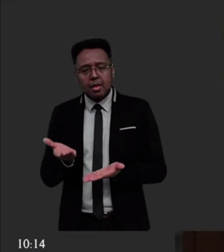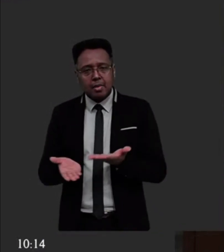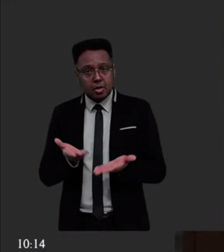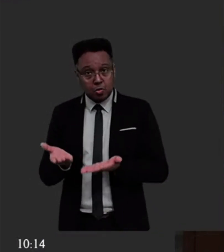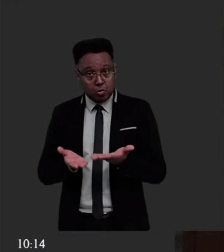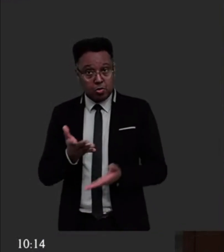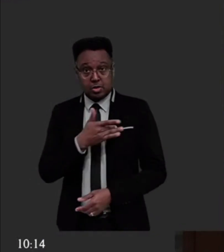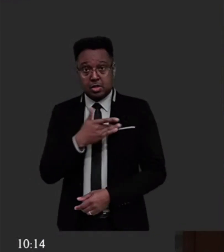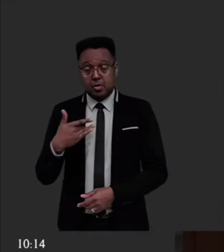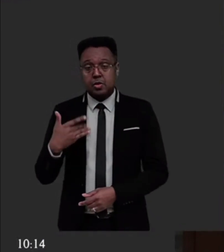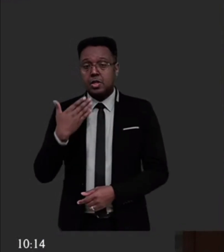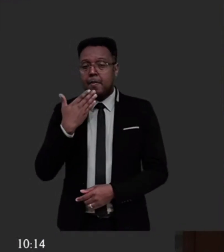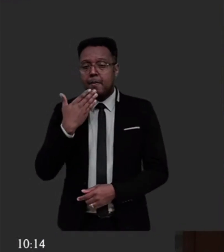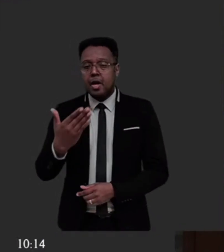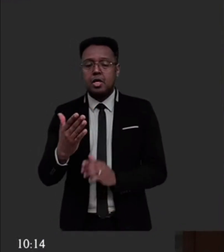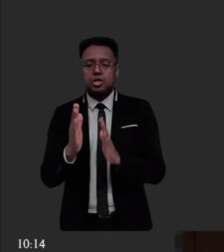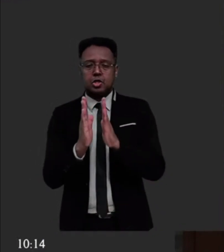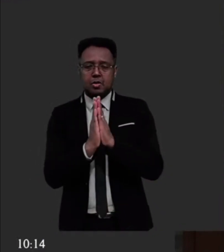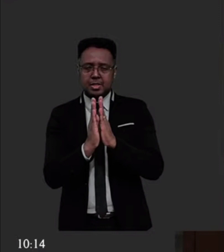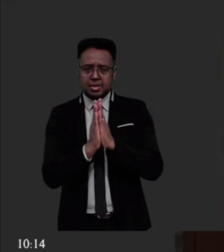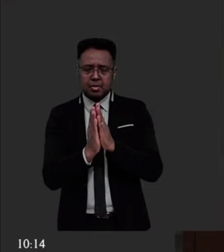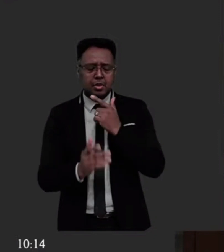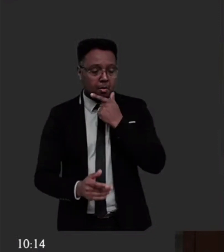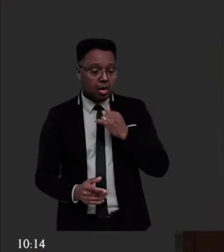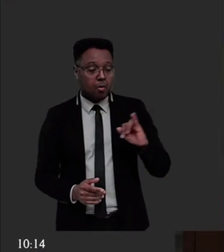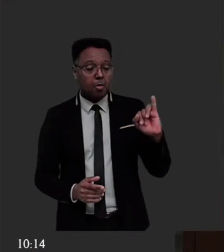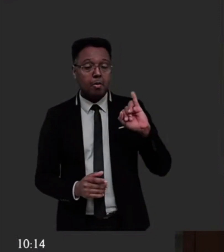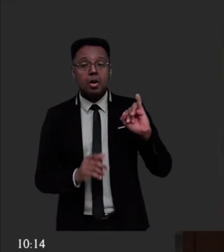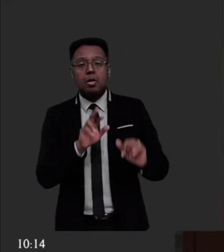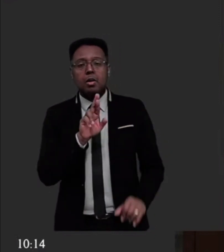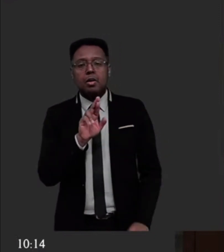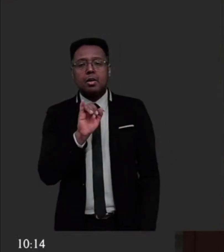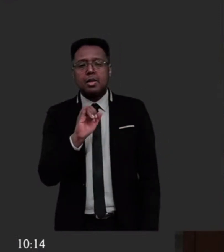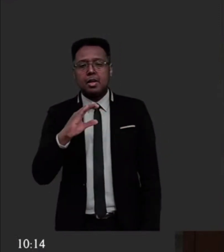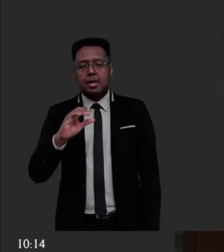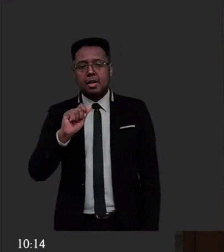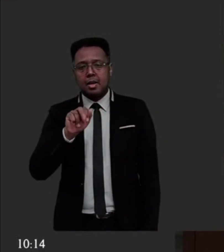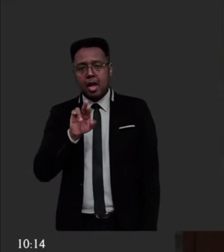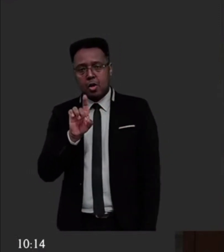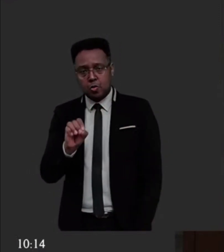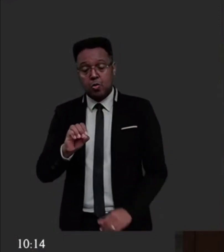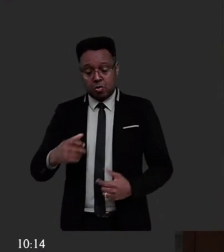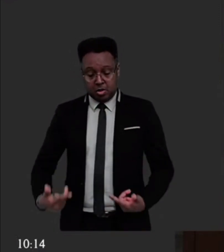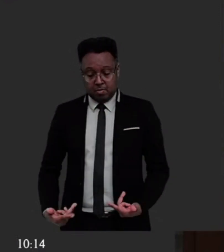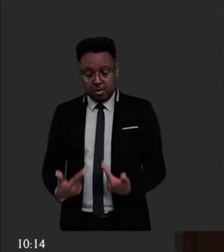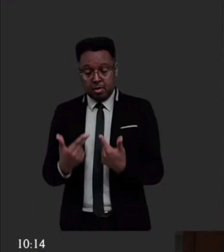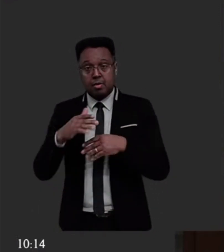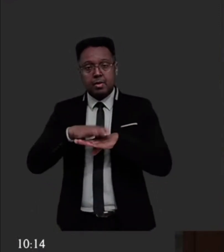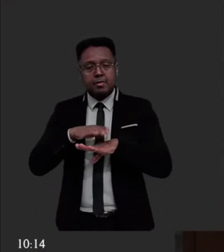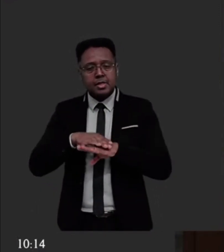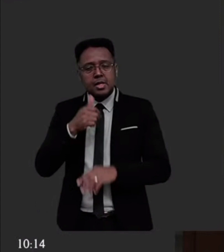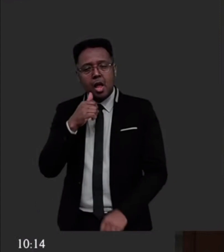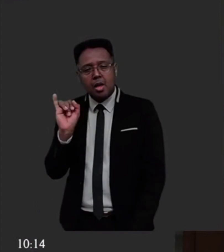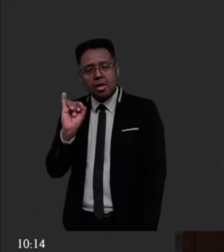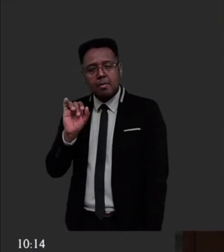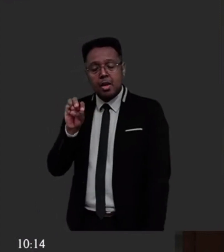do Jardim Continental, vai passar por cirurgia. A irmã Miriam, da Vila Formosa, pede, pois o senhor recolheu sua